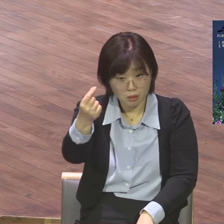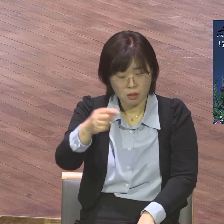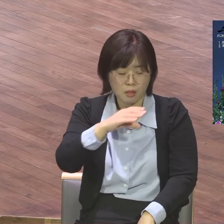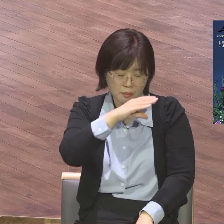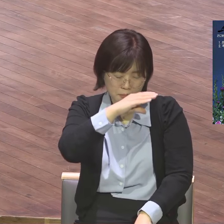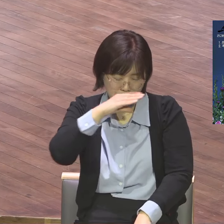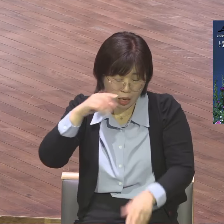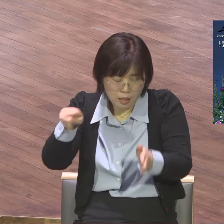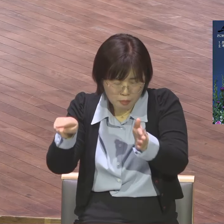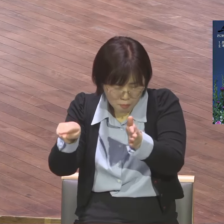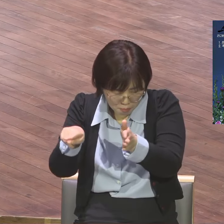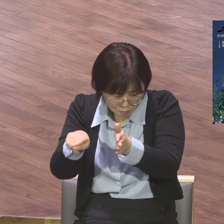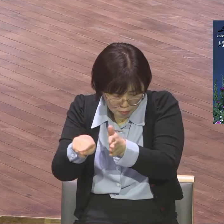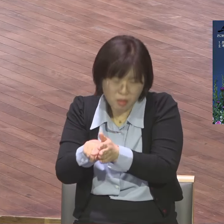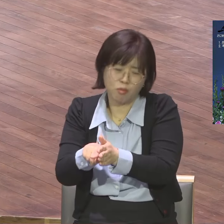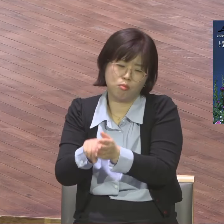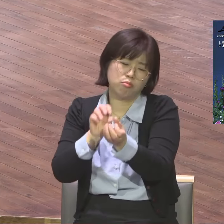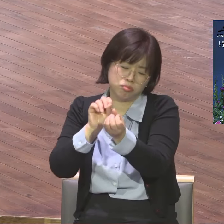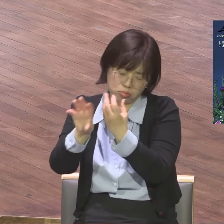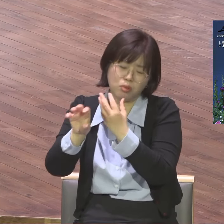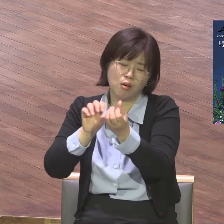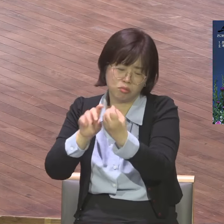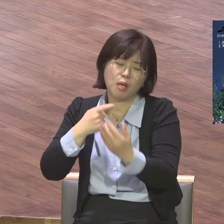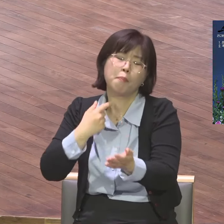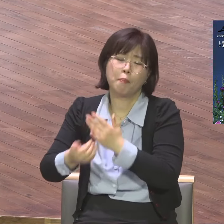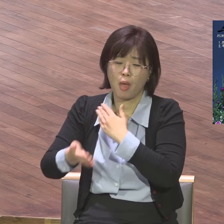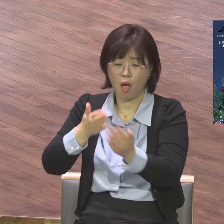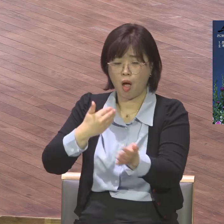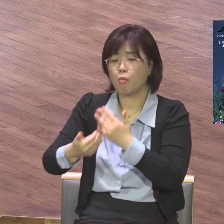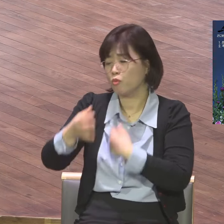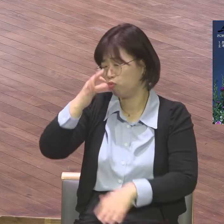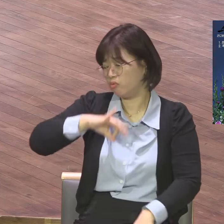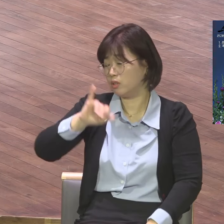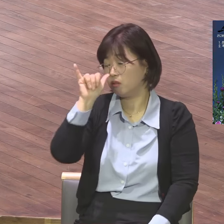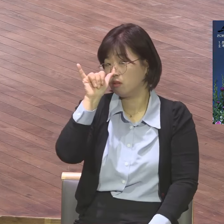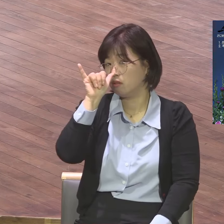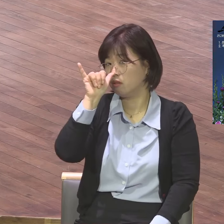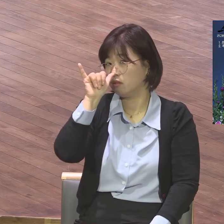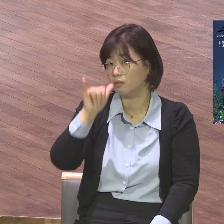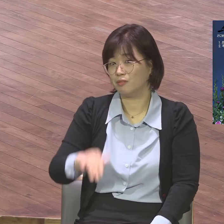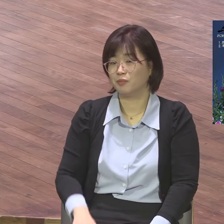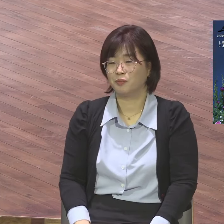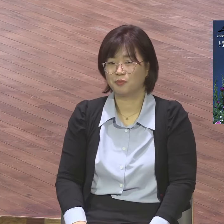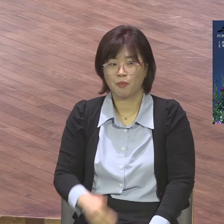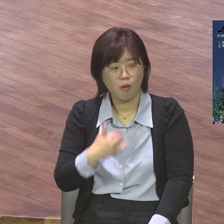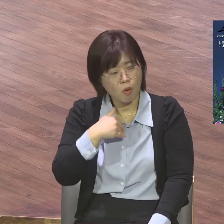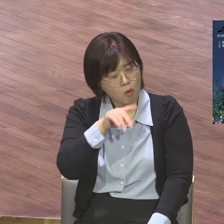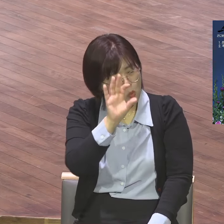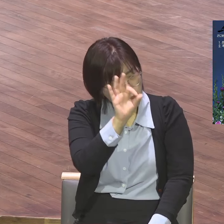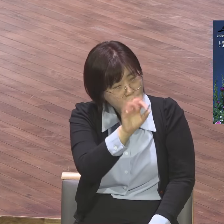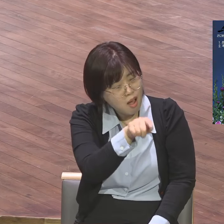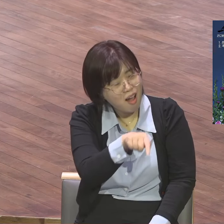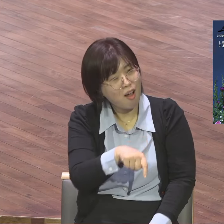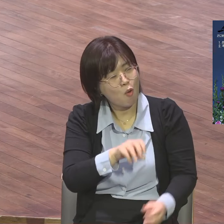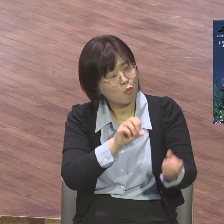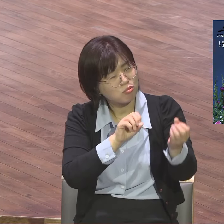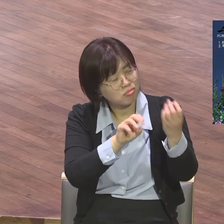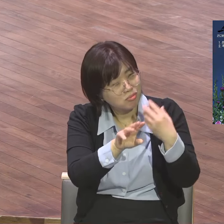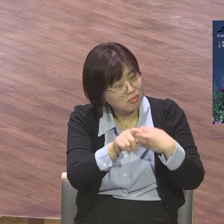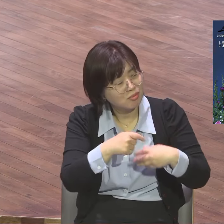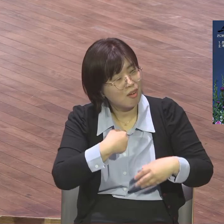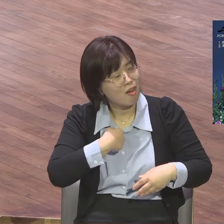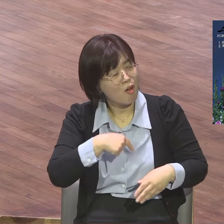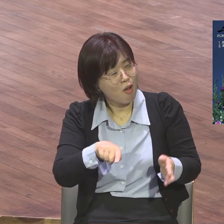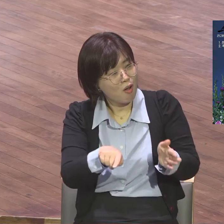참으로 저분하고 내가 가까이 하고 싶구나. 나도 배우고 싶다. 나도 저분처럼 응답하고 싶다. 아멘.